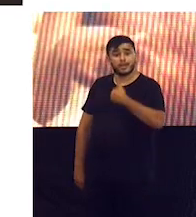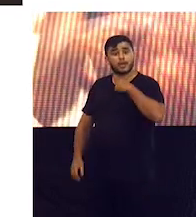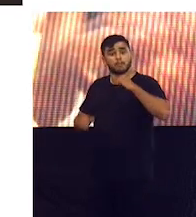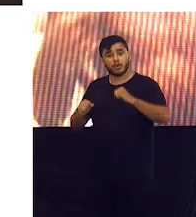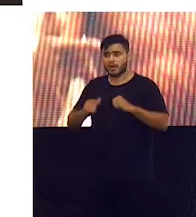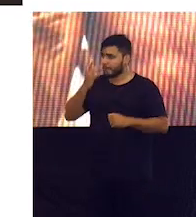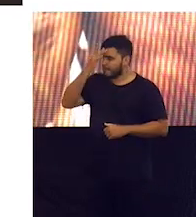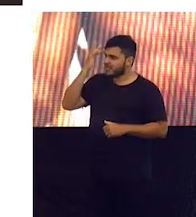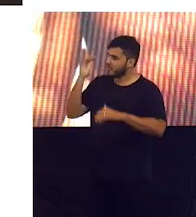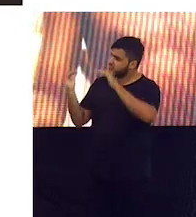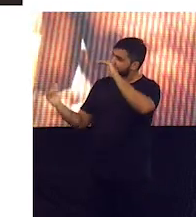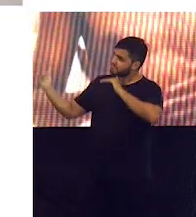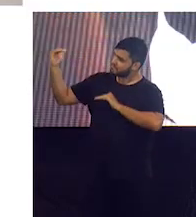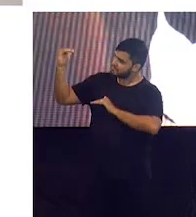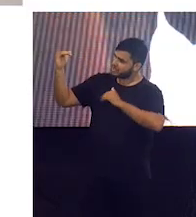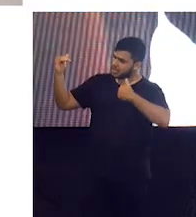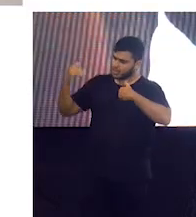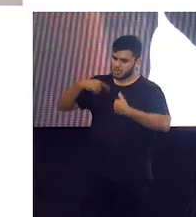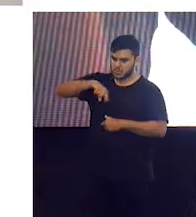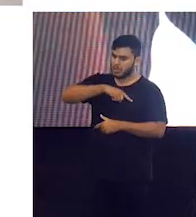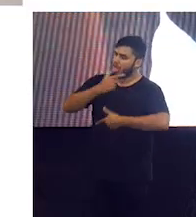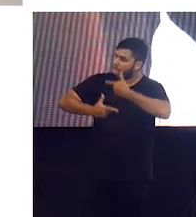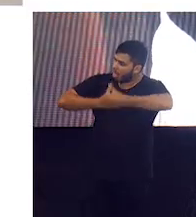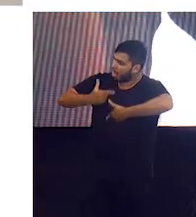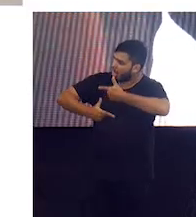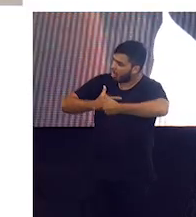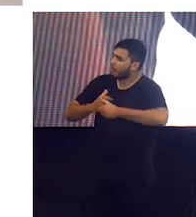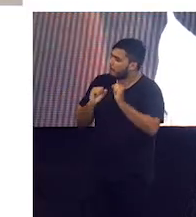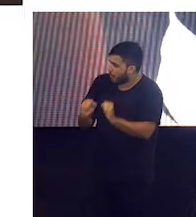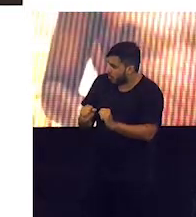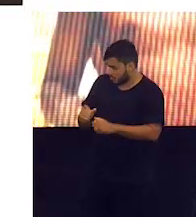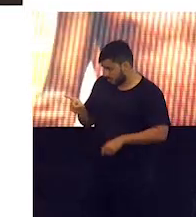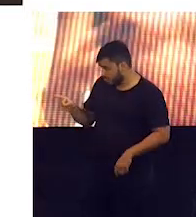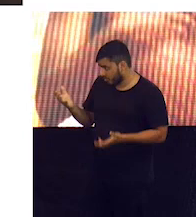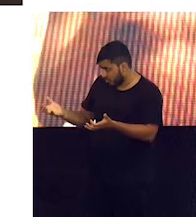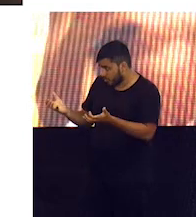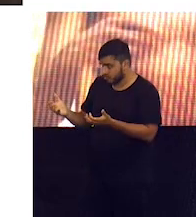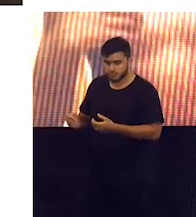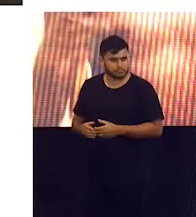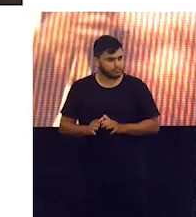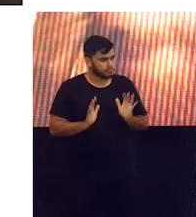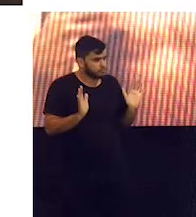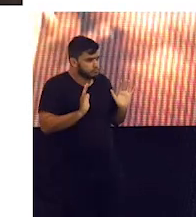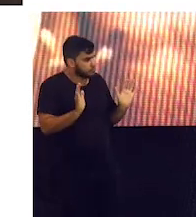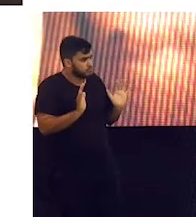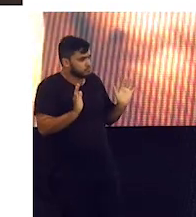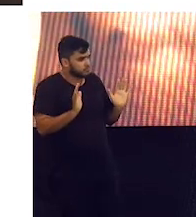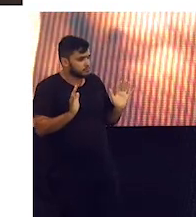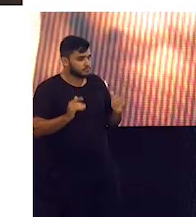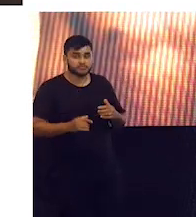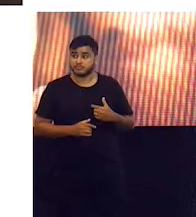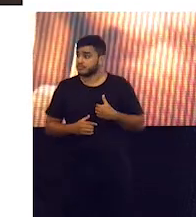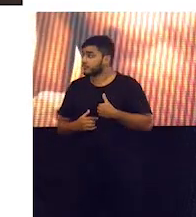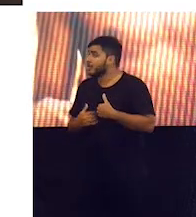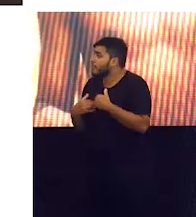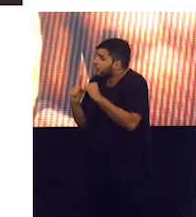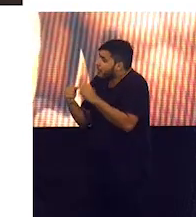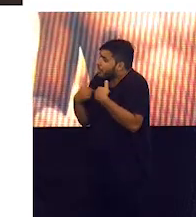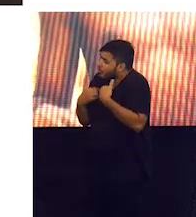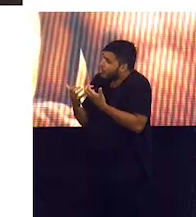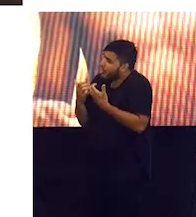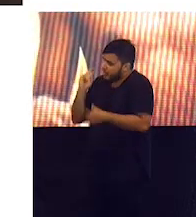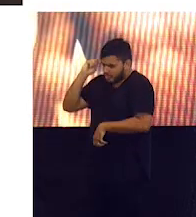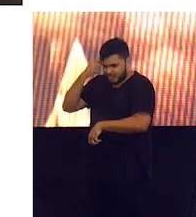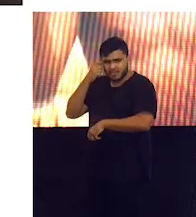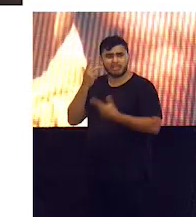raça inferior pra trabalhar pesado de graça. Não, tá bem, tá? A gente tá muito bem. É porque a gente tá procurando alguém pra poder escravizar a gente, que aqui tá